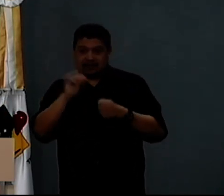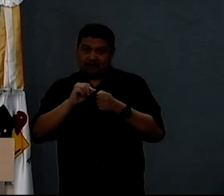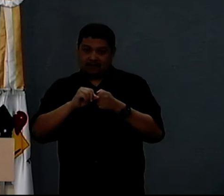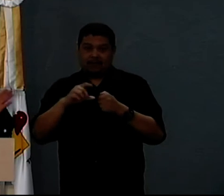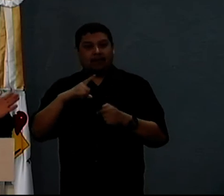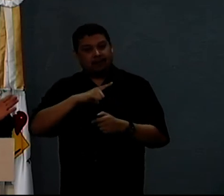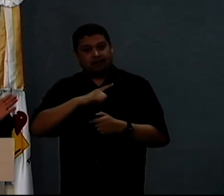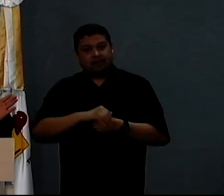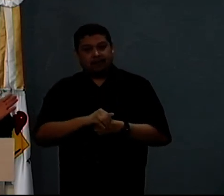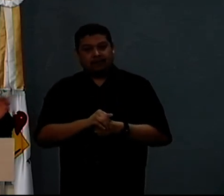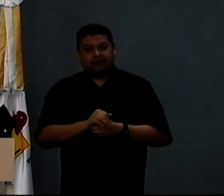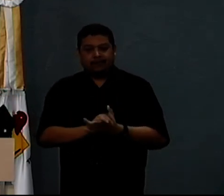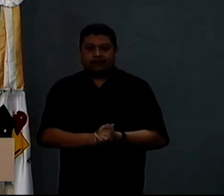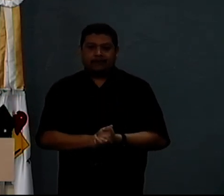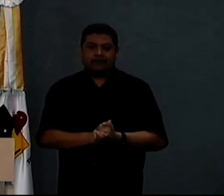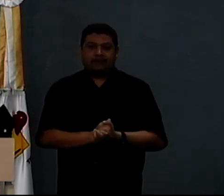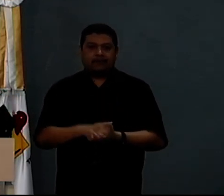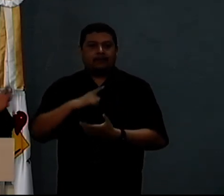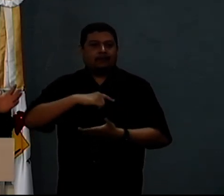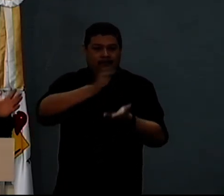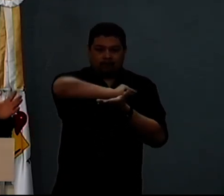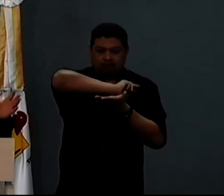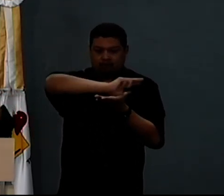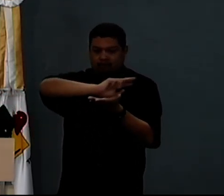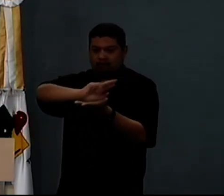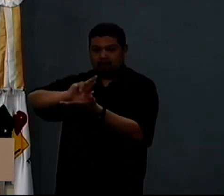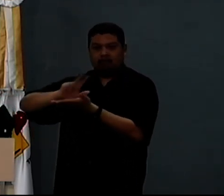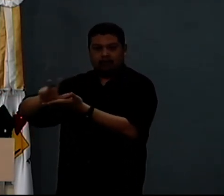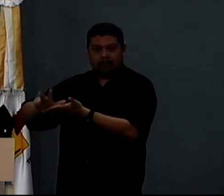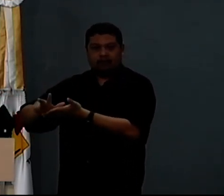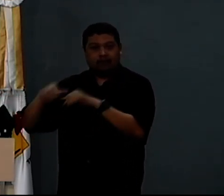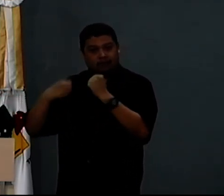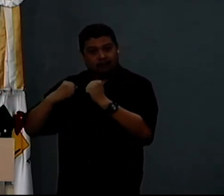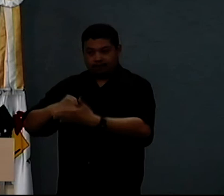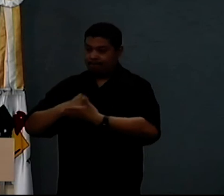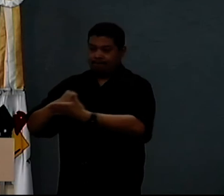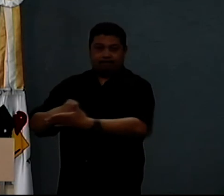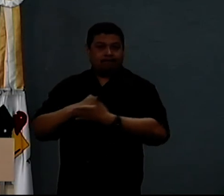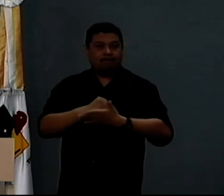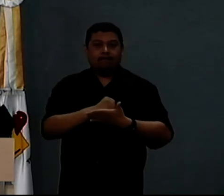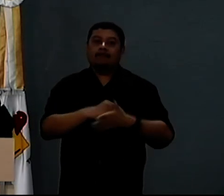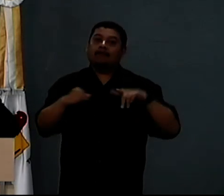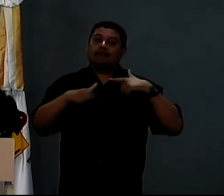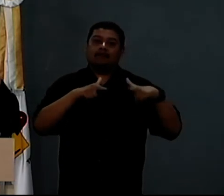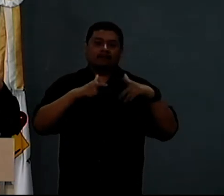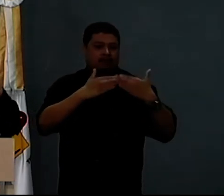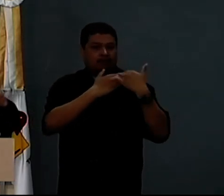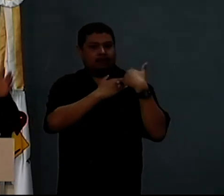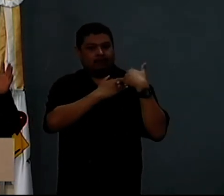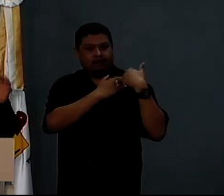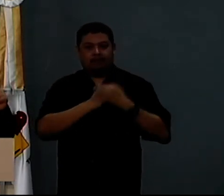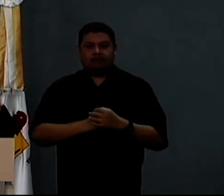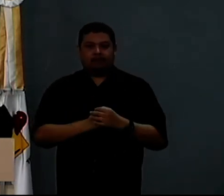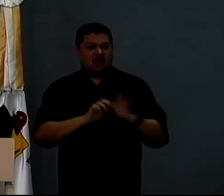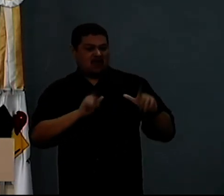não é desviar o foco. Né? Temos várias áreas de serviços puros aí que tem que ser feito, mas feito com responsabilidade. Não é iniciar tudo e deixar